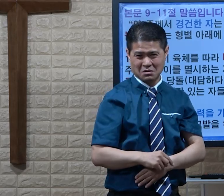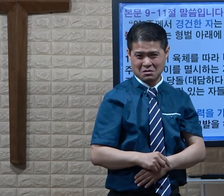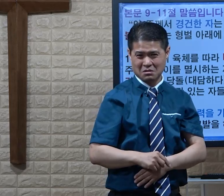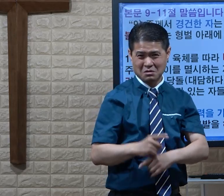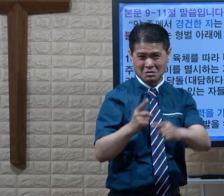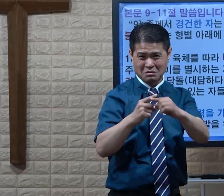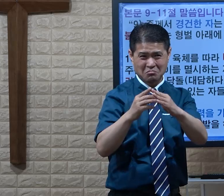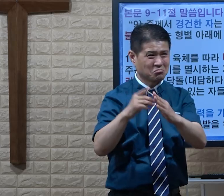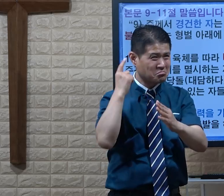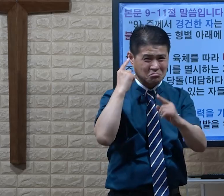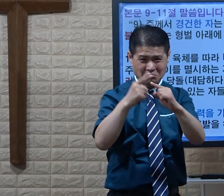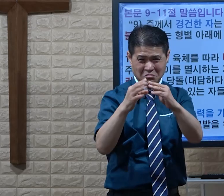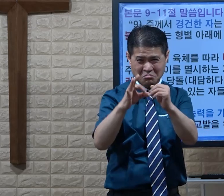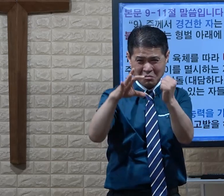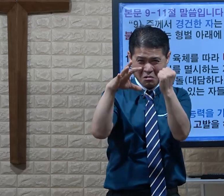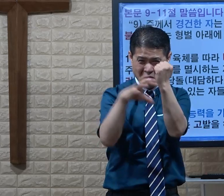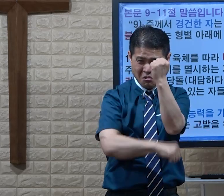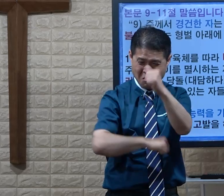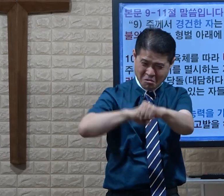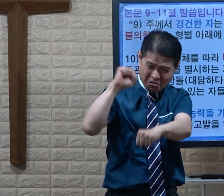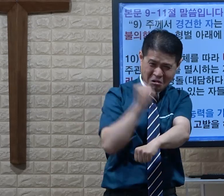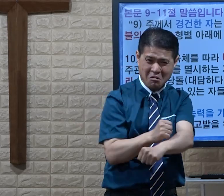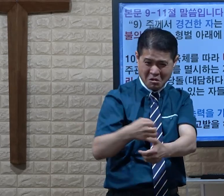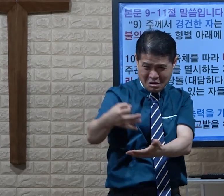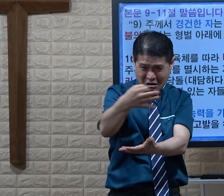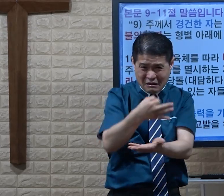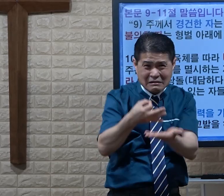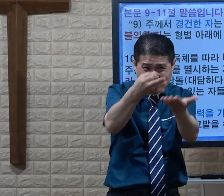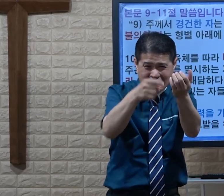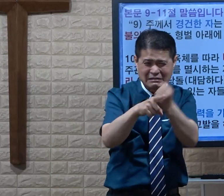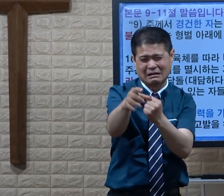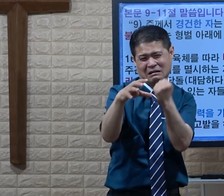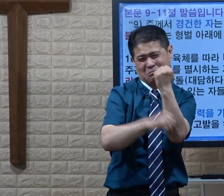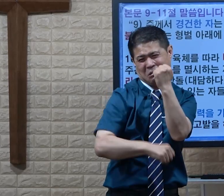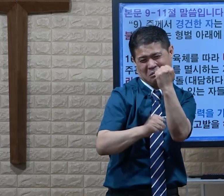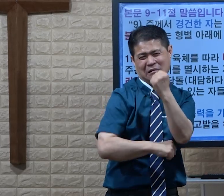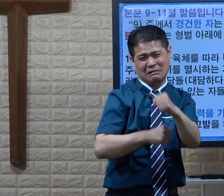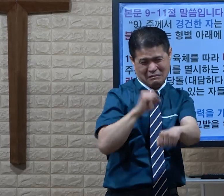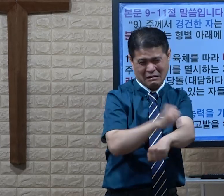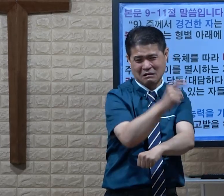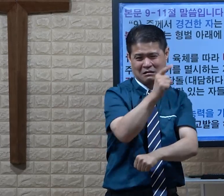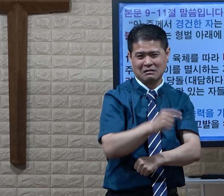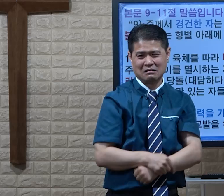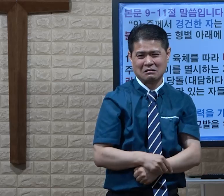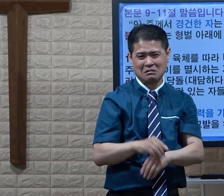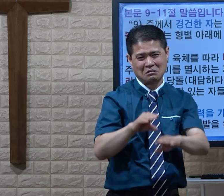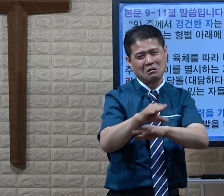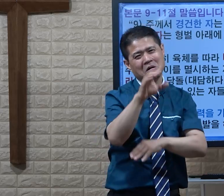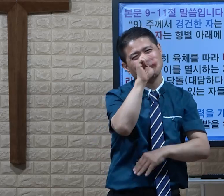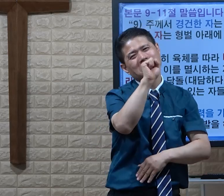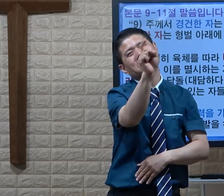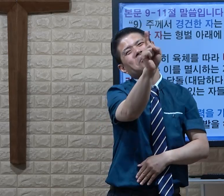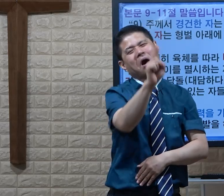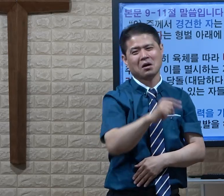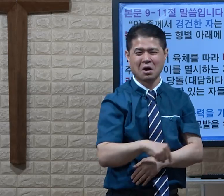너희가 하는 그깟 기도가 뭐냐? 교회에서는 횡령만 자주 하는데 너희도 횡령하는 것이 아니냐?